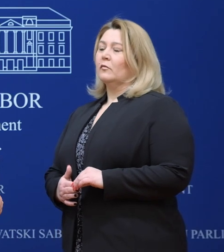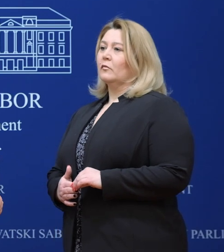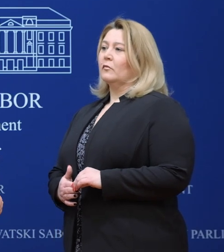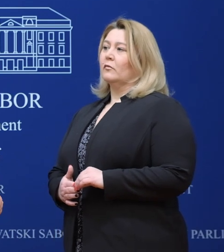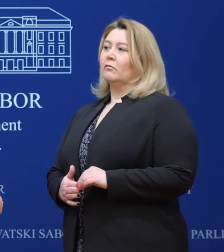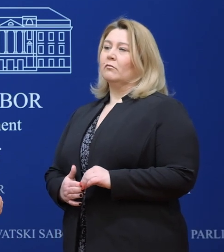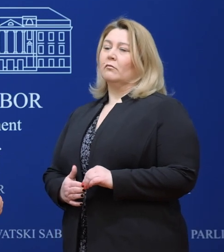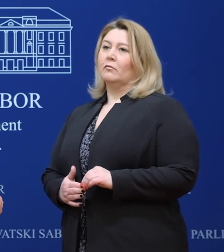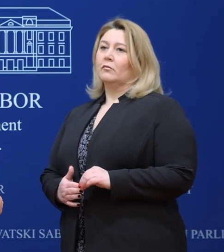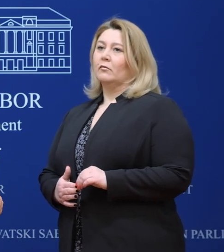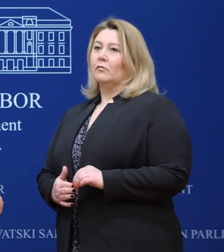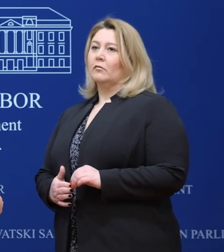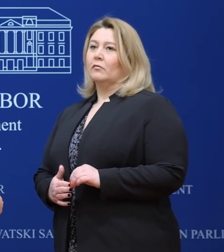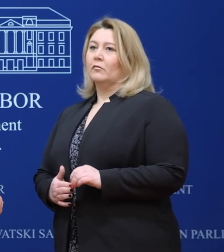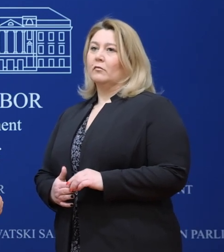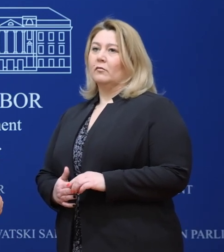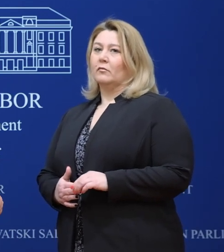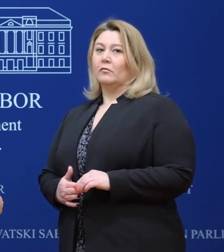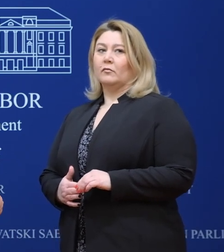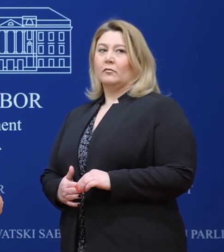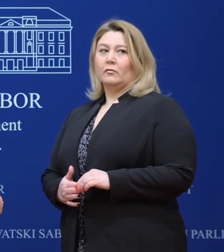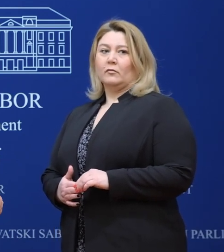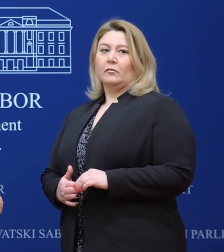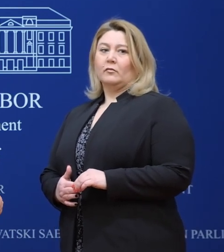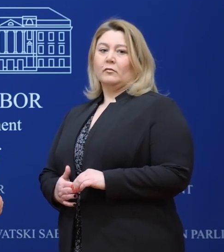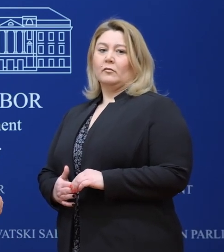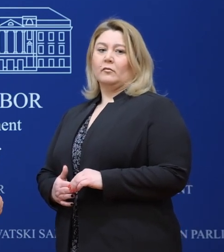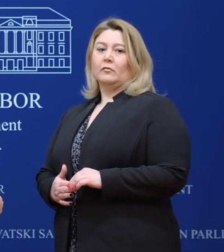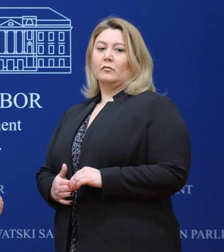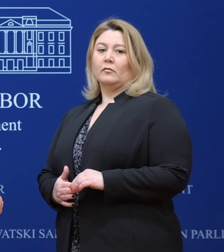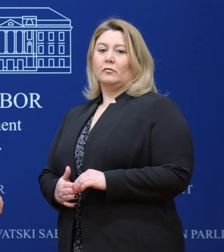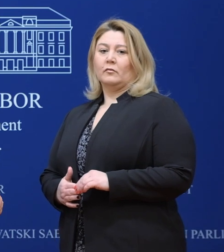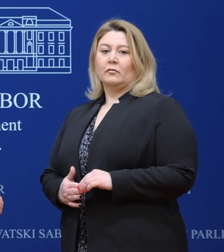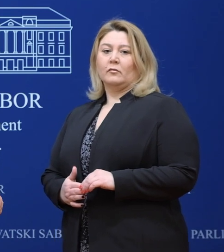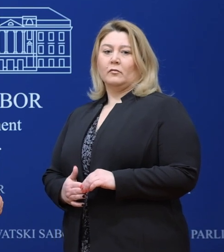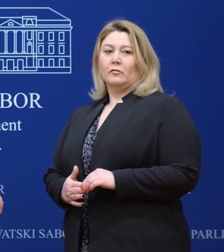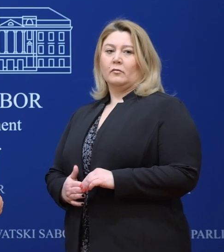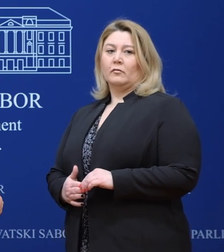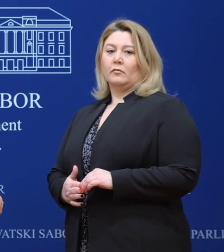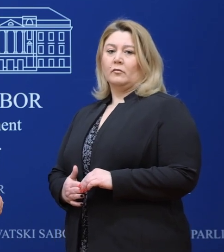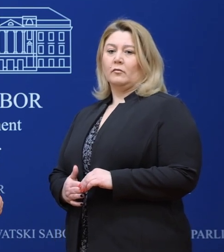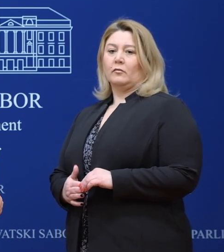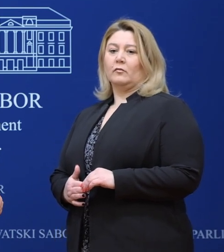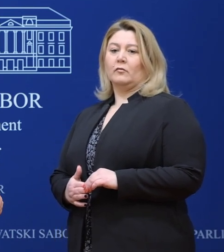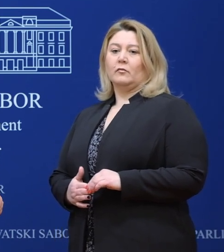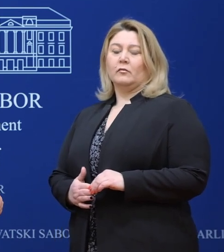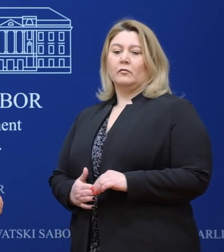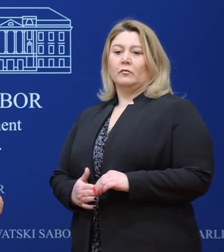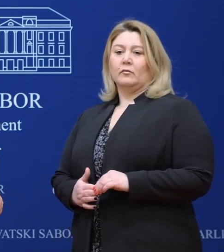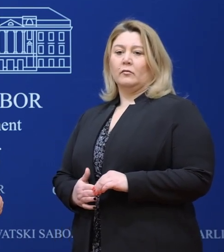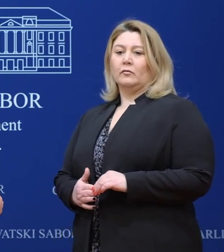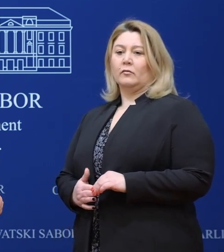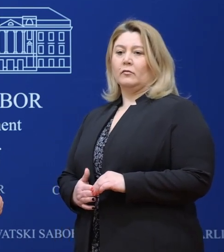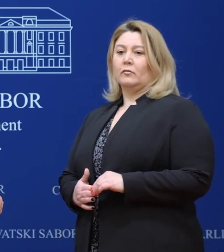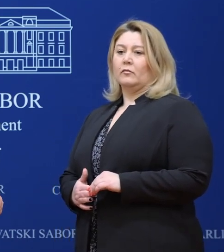To mogu kao politički takmaci. I u slučaju, mi smo svi glasali, odnosno osim jednoga kolege,